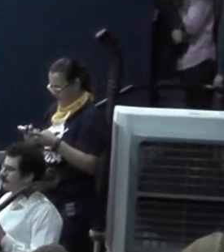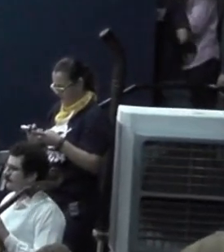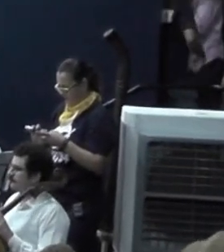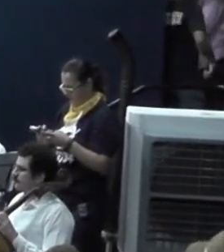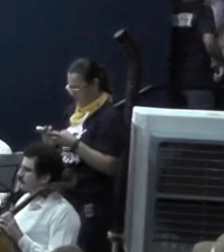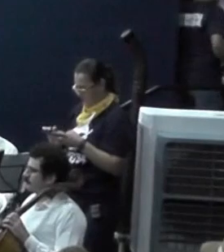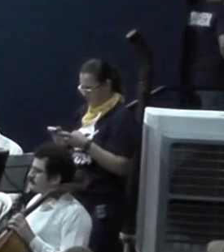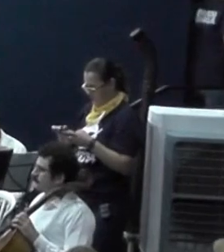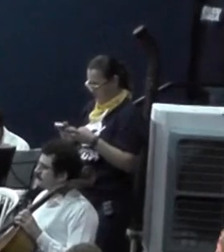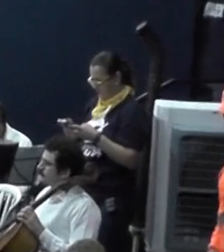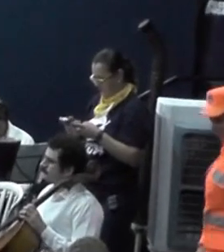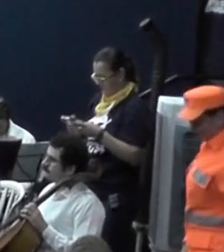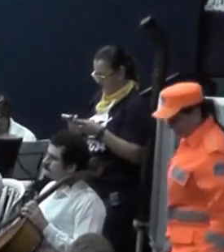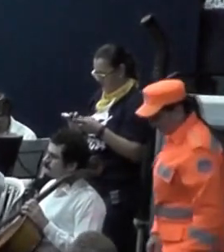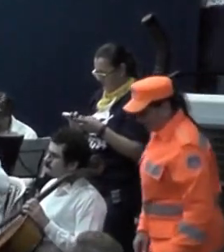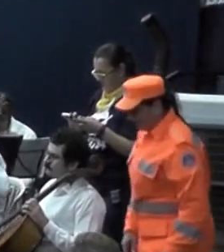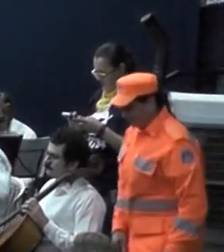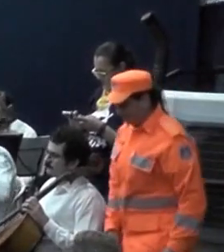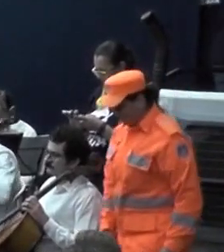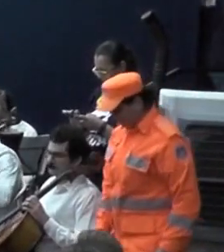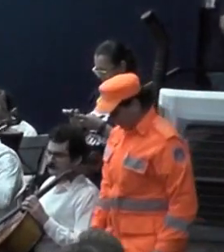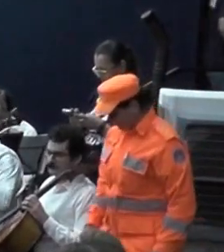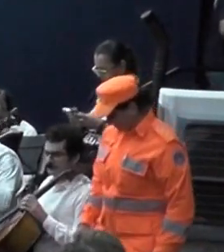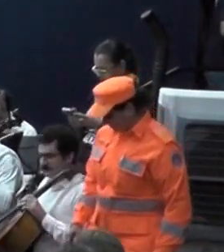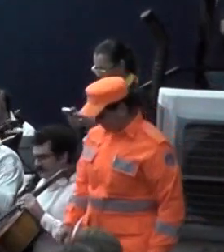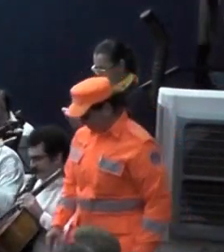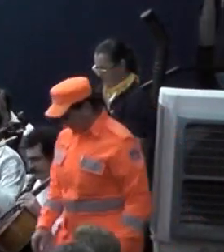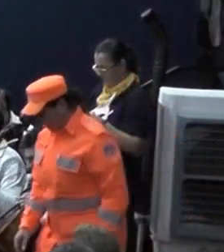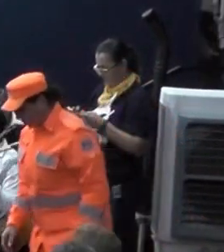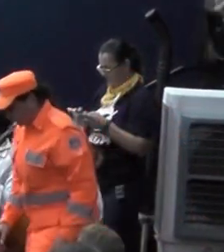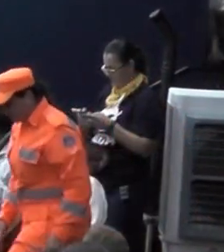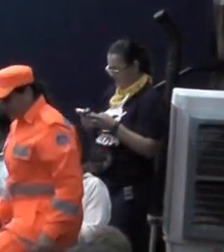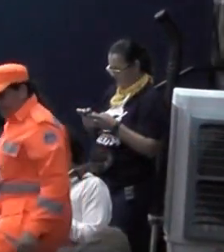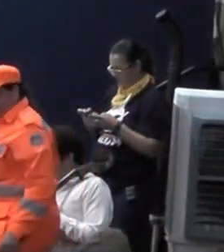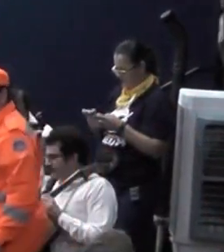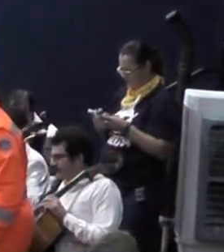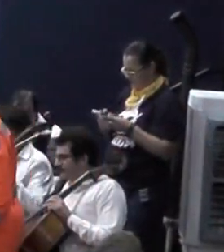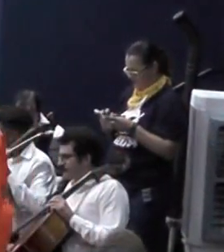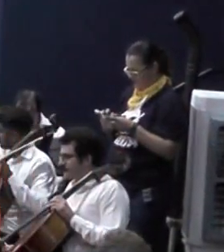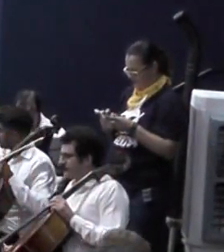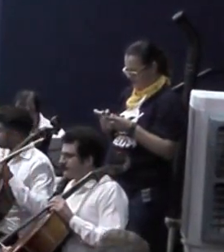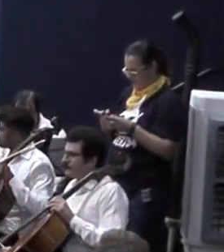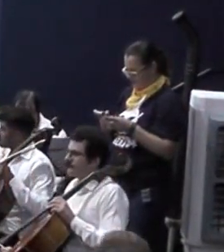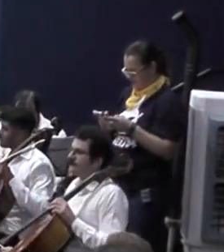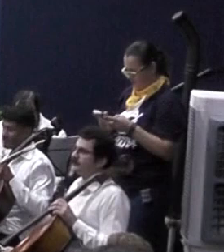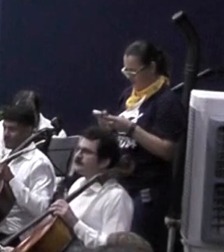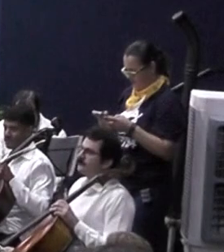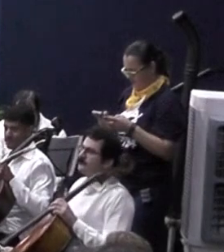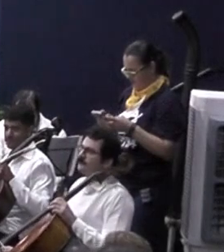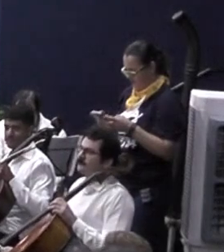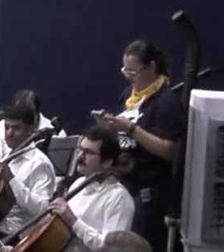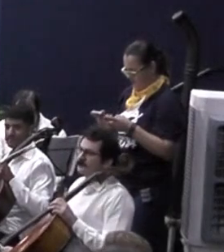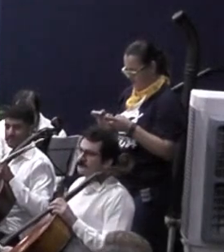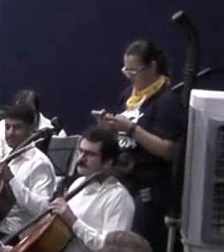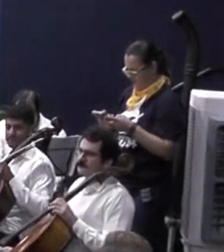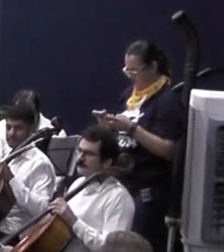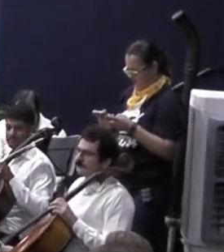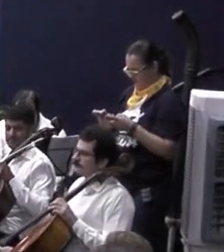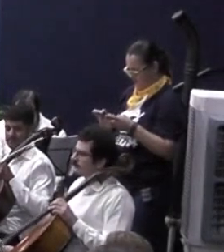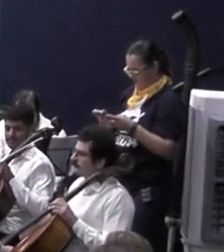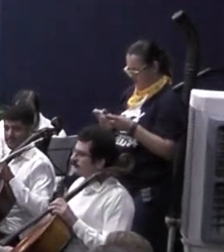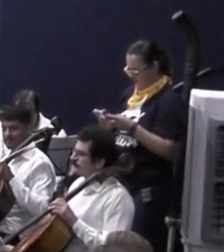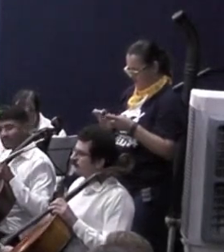O juiz diretor do Fórum Melo Viana da Comarca de Uberaba, Dr. Fabiano Garcia Veronês.